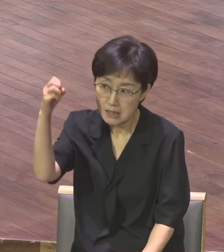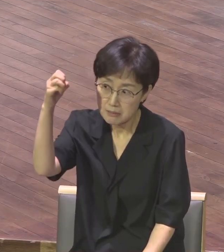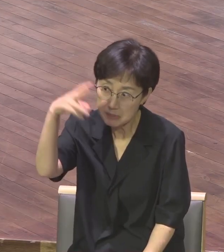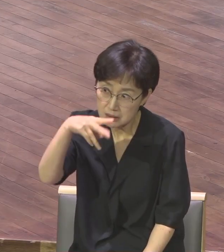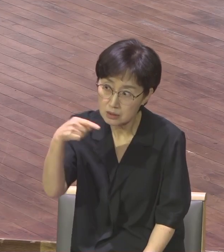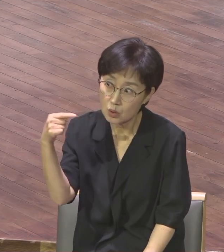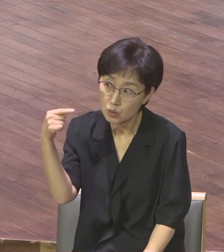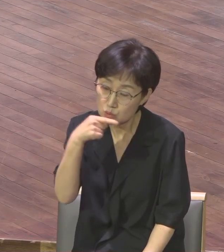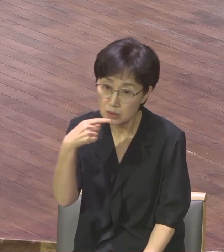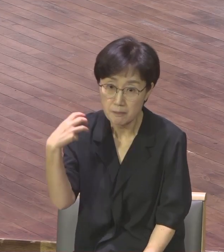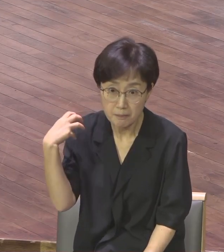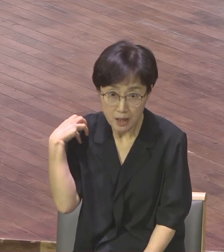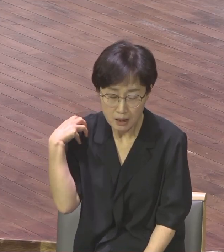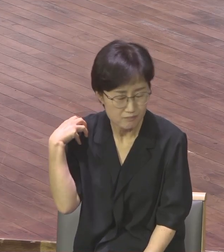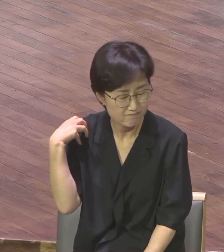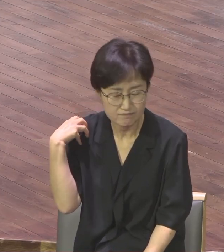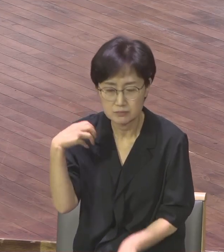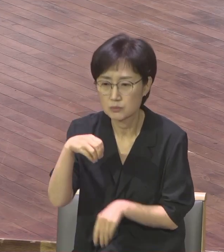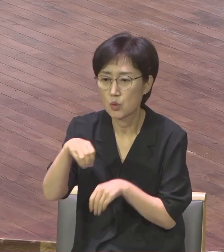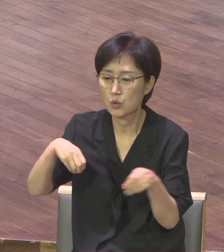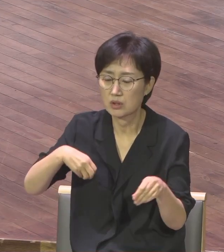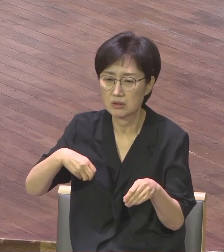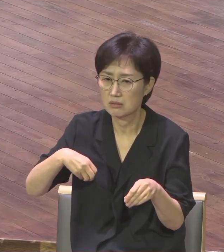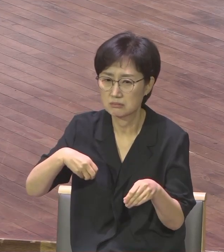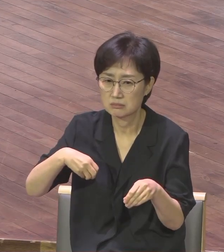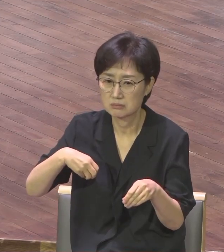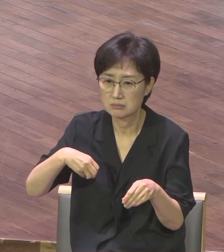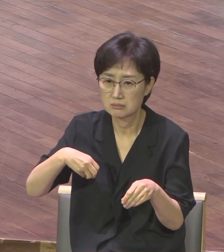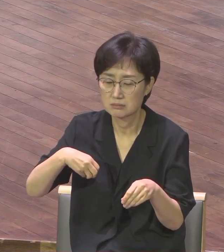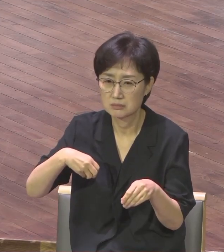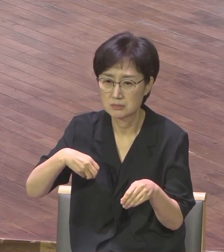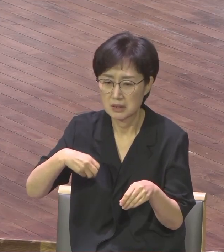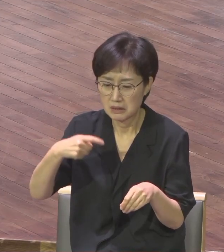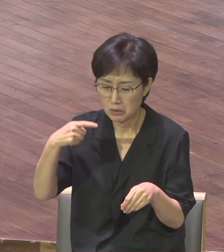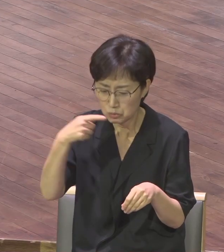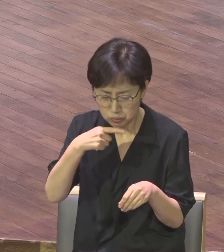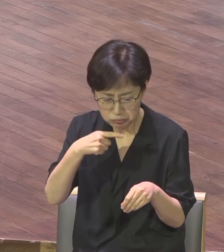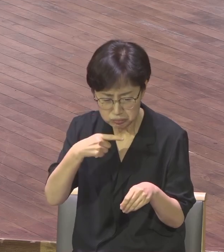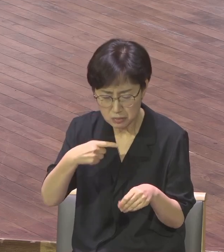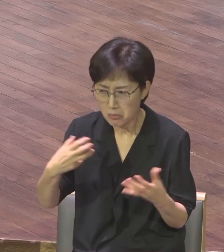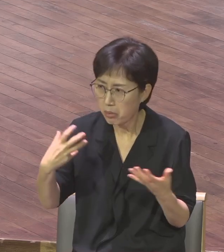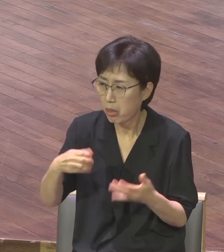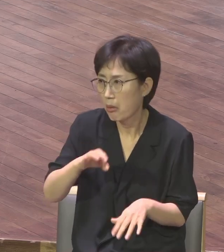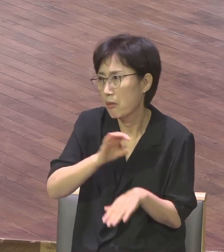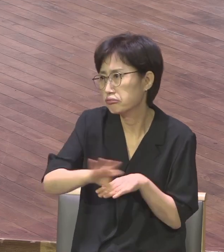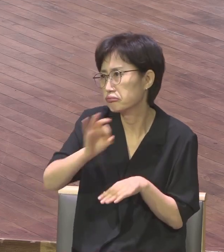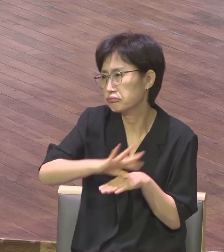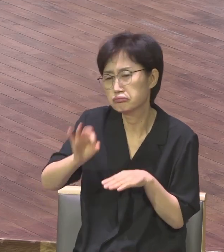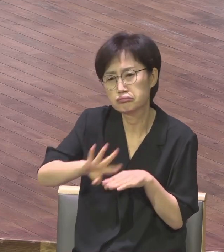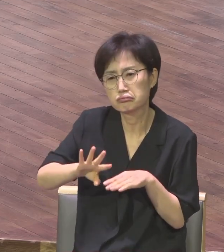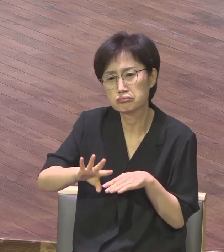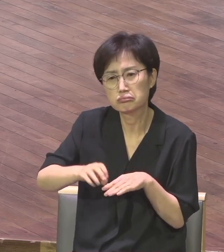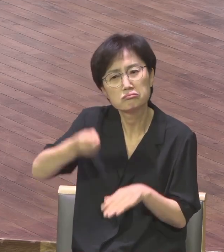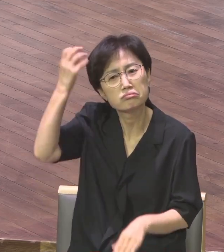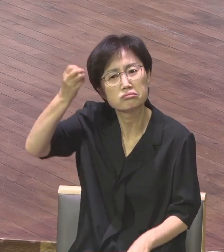사명을 감당하기는커녕 오히려 짓밟히고 있다라고 그렇게 볼 수가 있죠. 그 중에